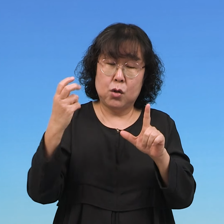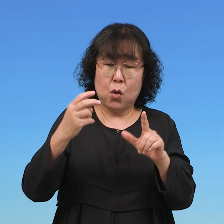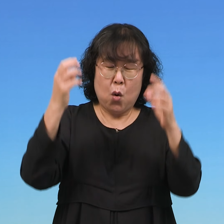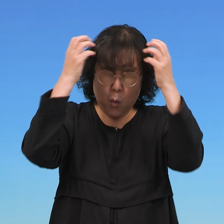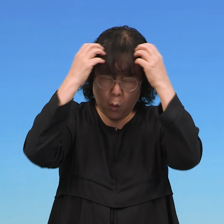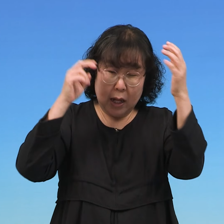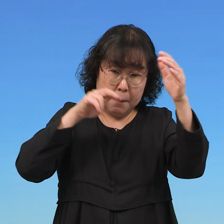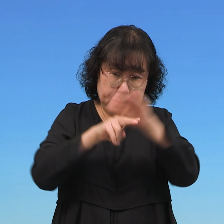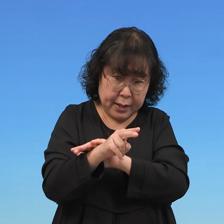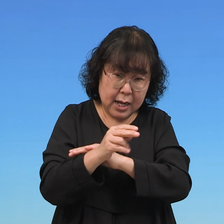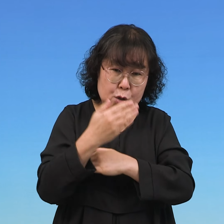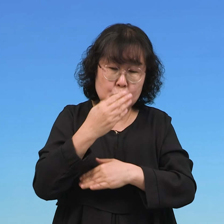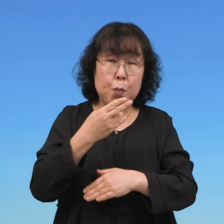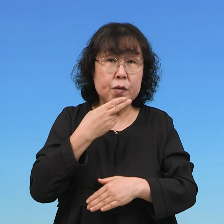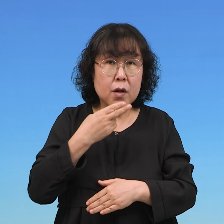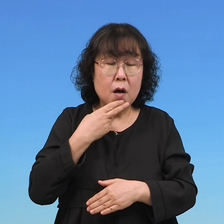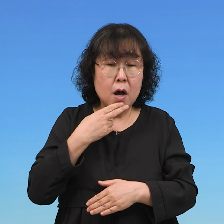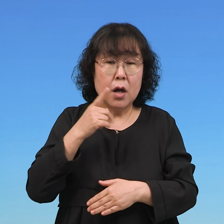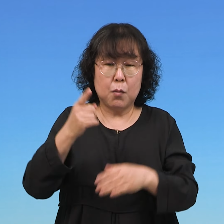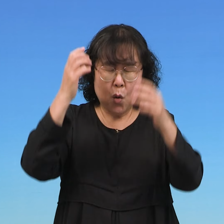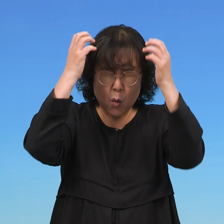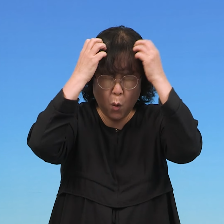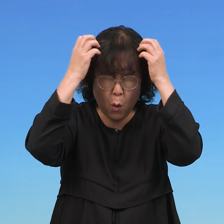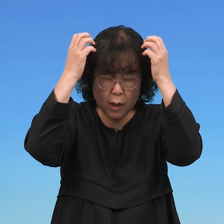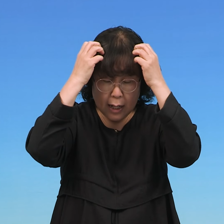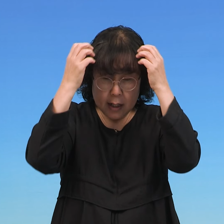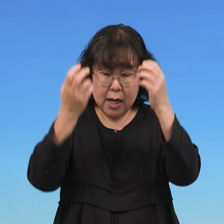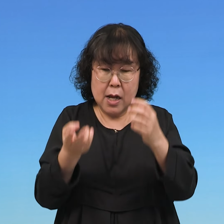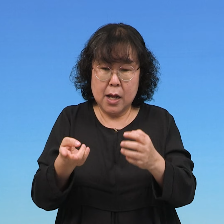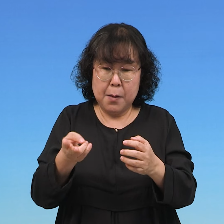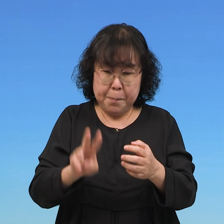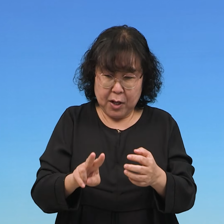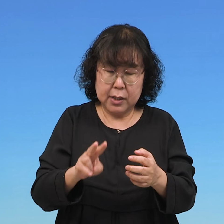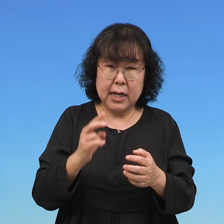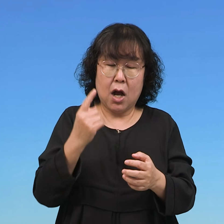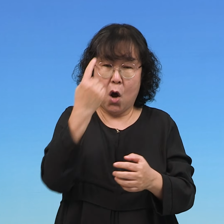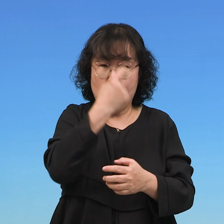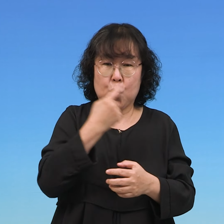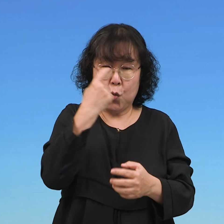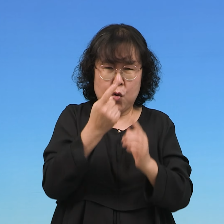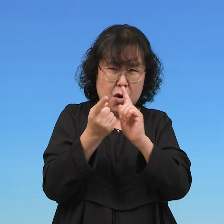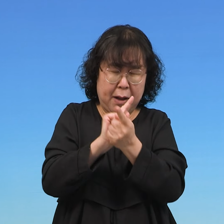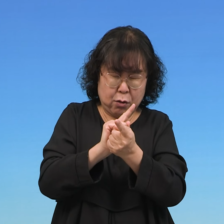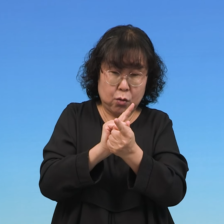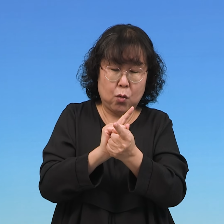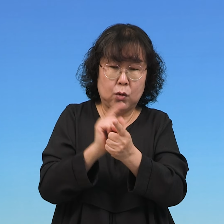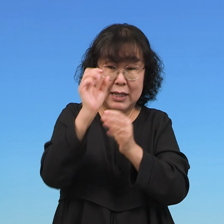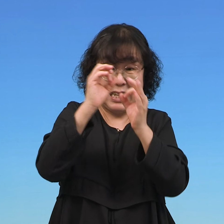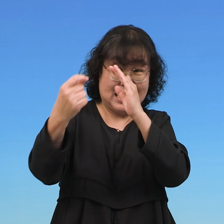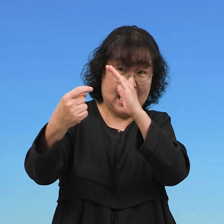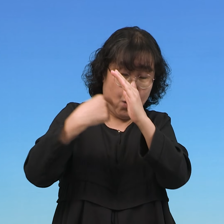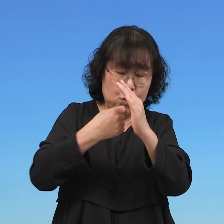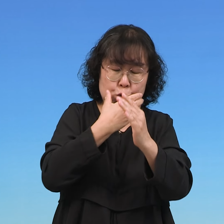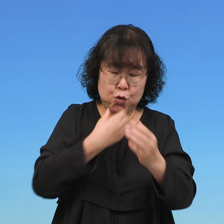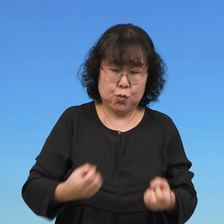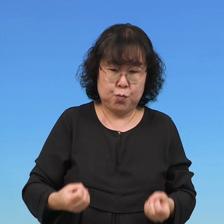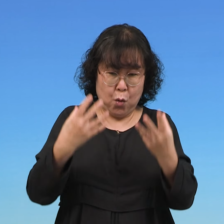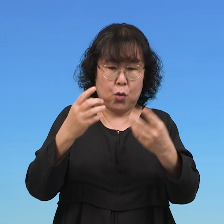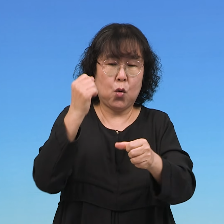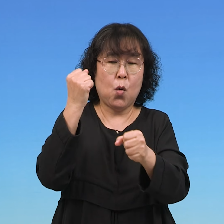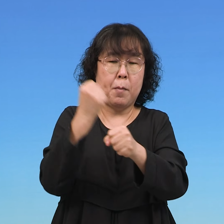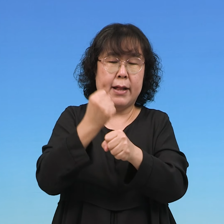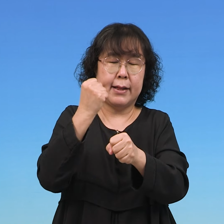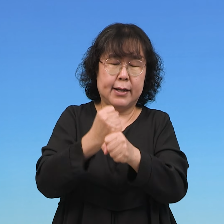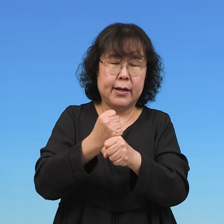기왕의 고난을 피할 수 없다면 어떻게 하라고요? 고난을 변장하고 찾아온 축복으로 만들자는 거예요.